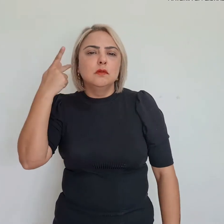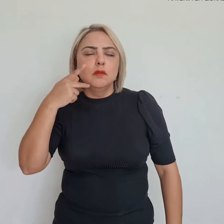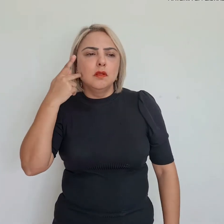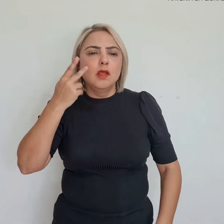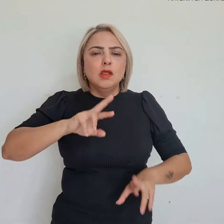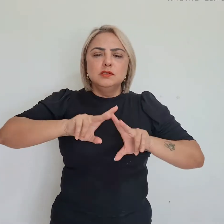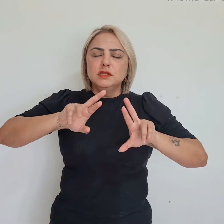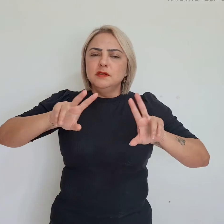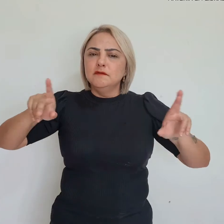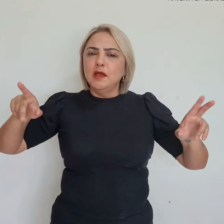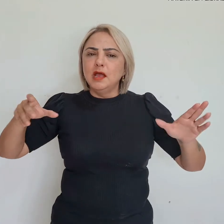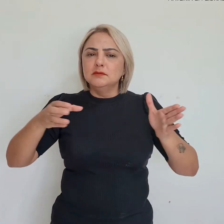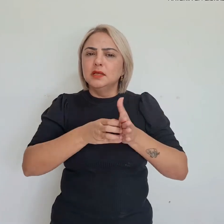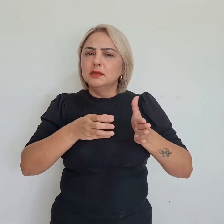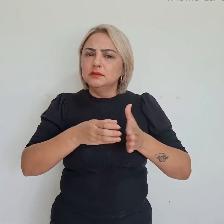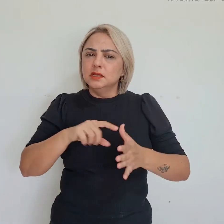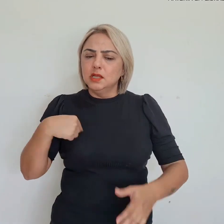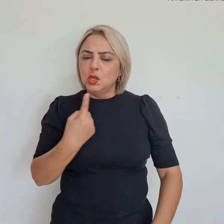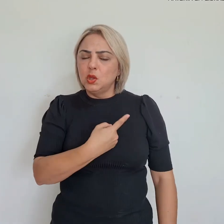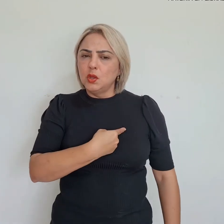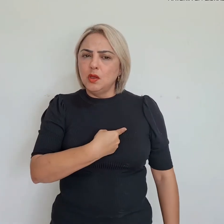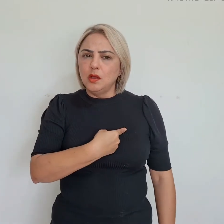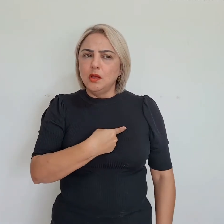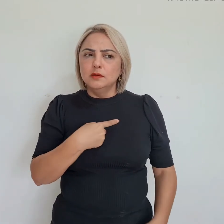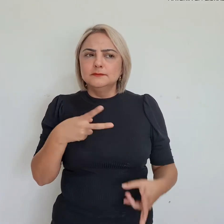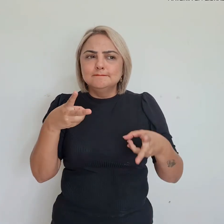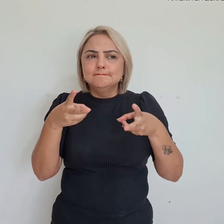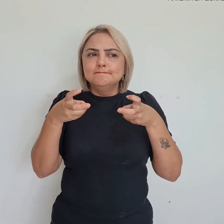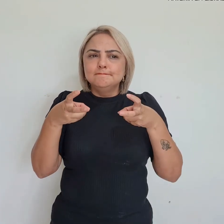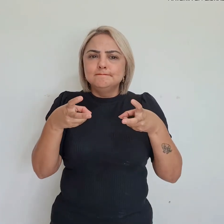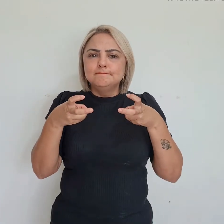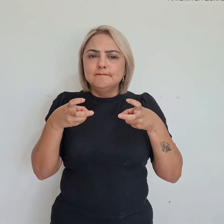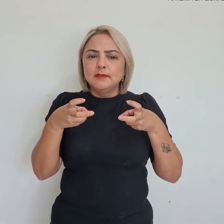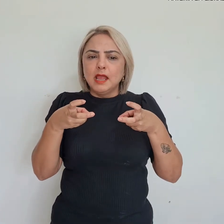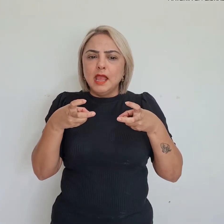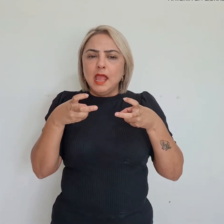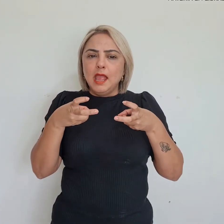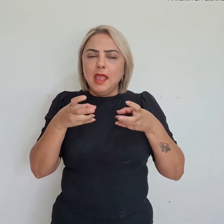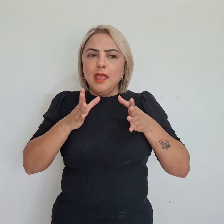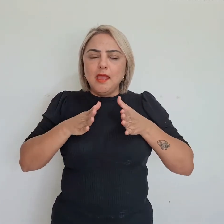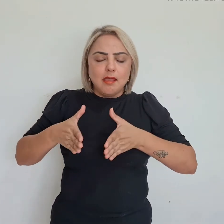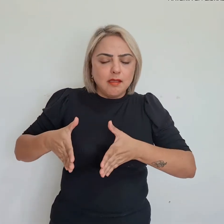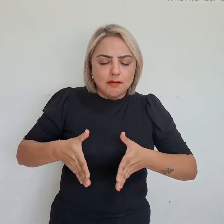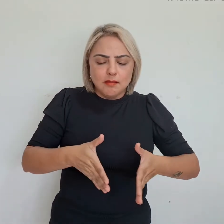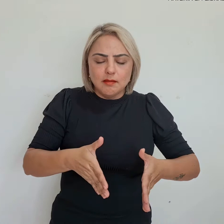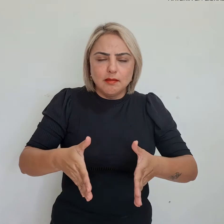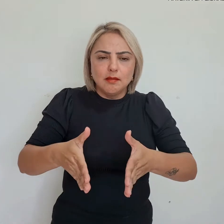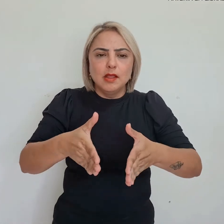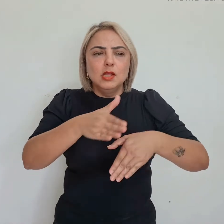de várias legendas. Nossa expectativa é pavimentar um caminho de